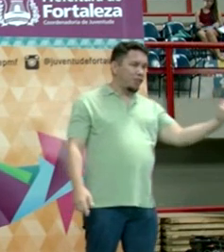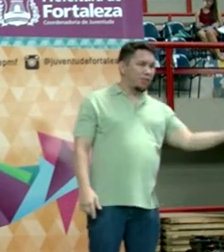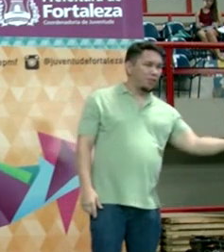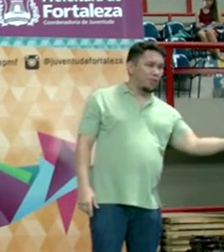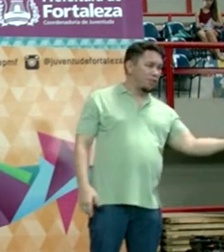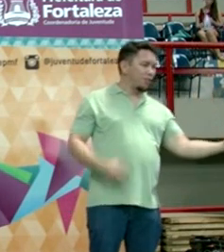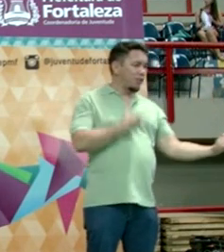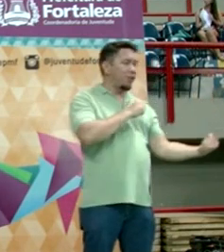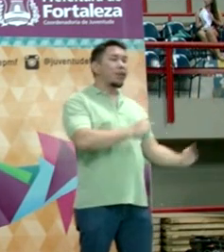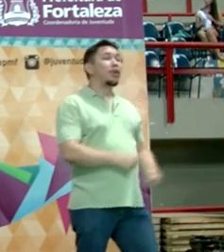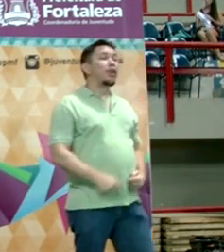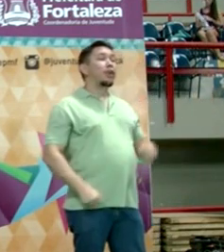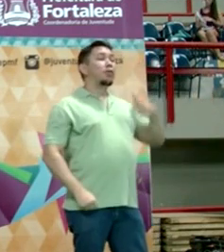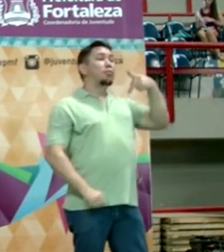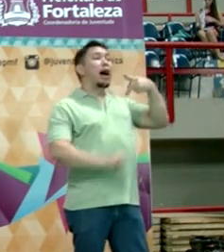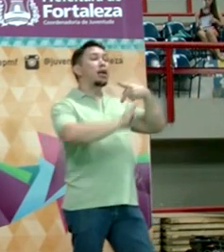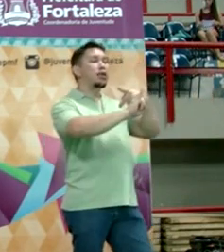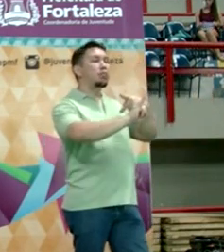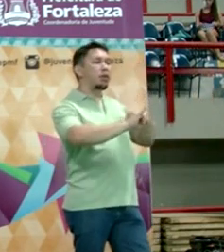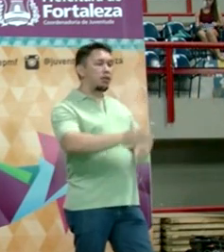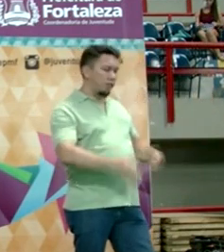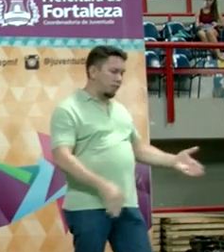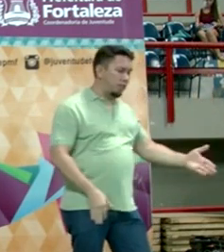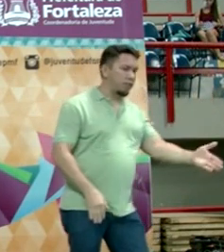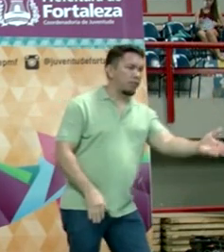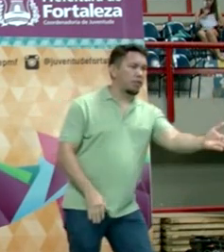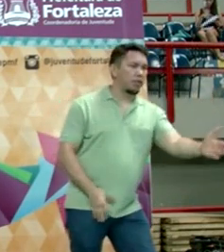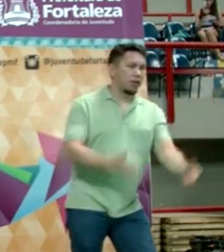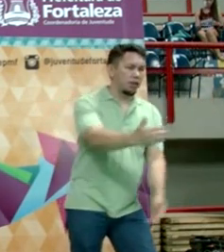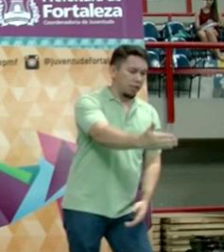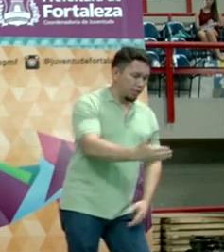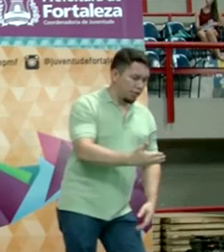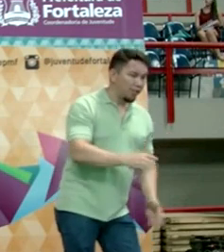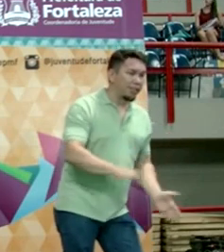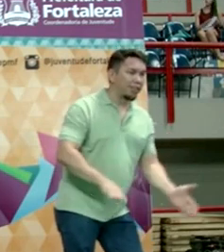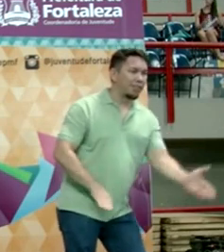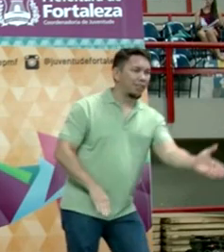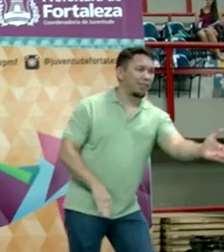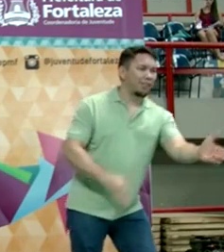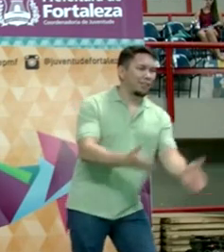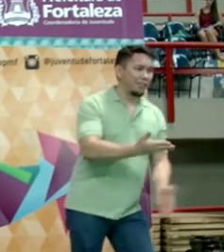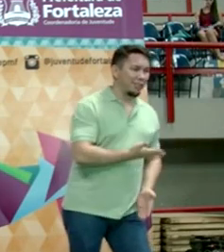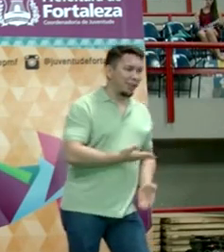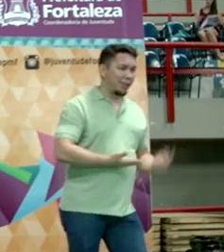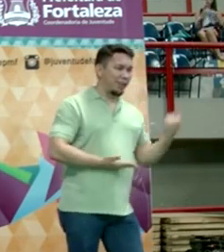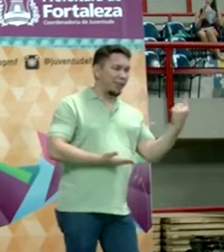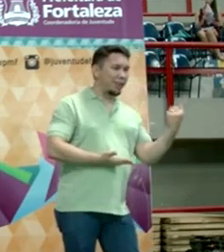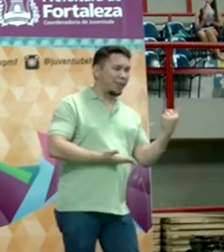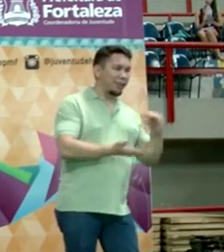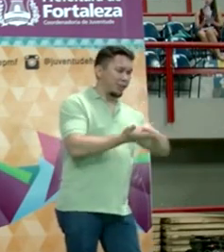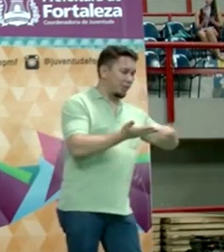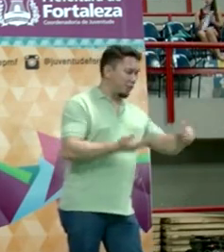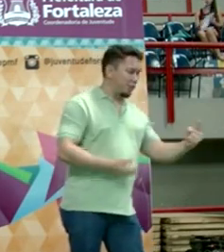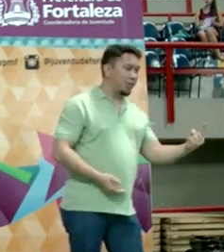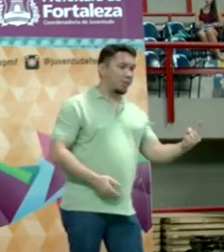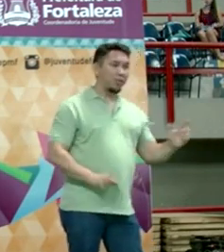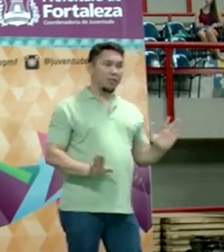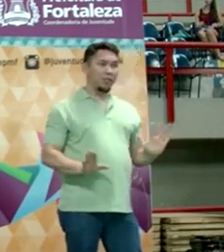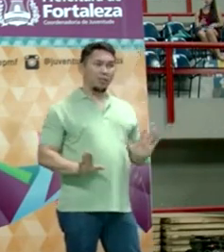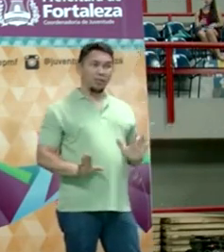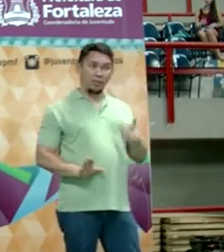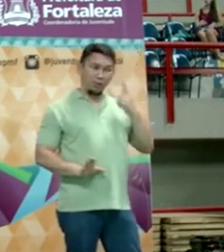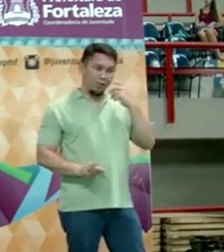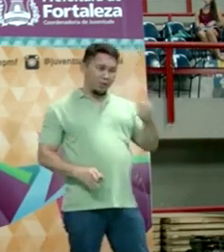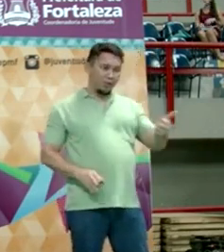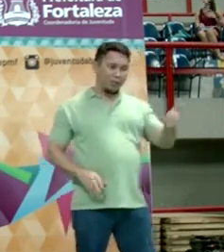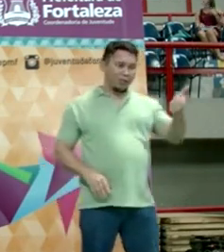aquela disputa de pessoas educadas, né? Não, por favor, você come. Não, ficava disputa de pessoas educadas. Aí, já quando